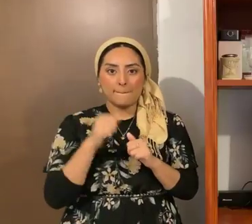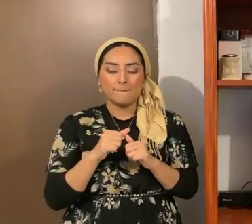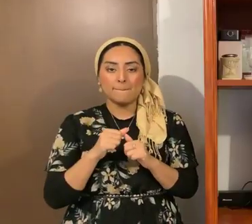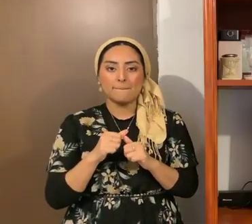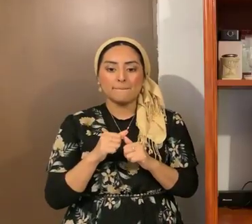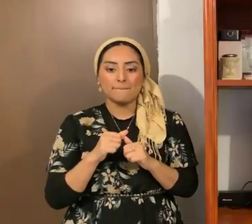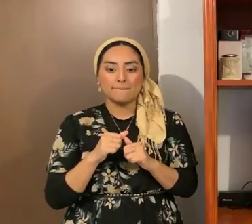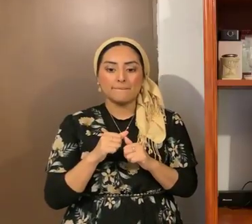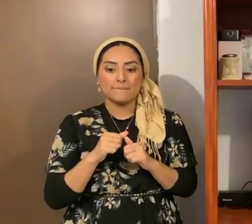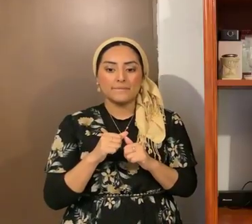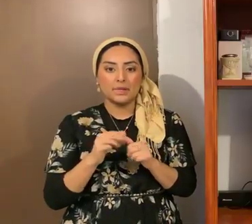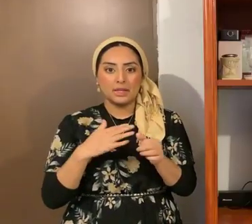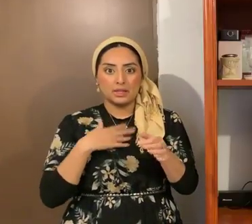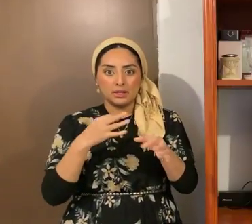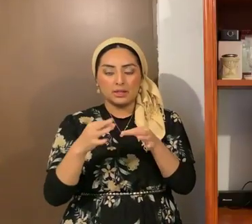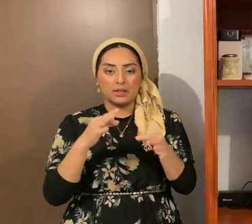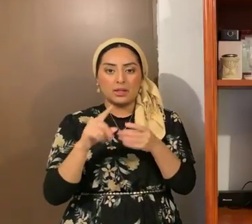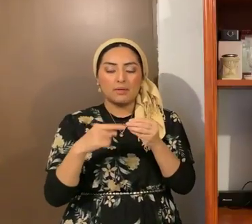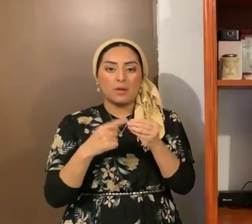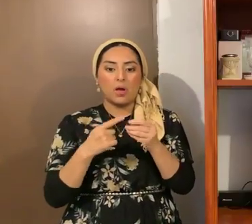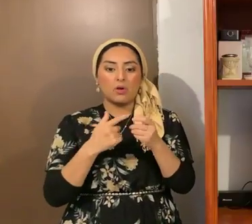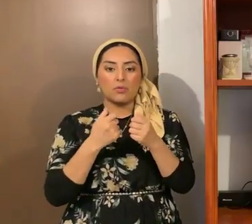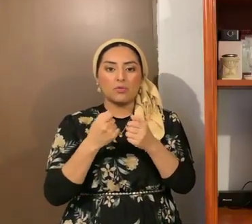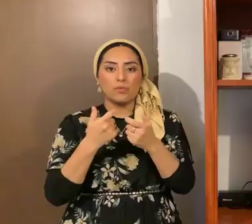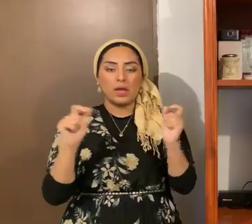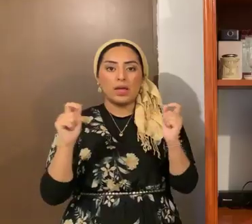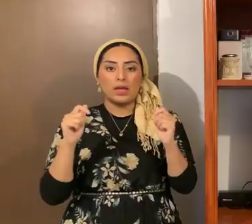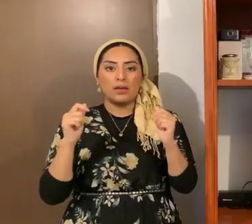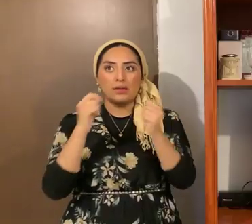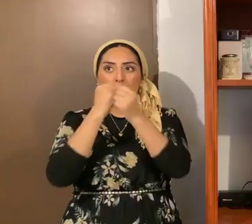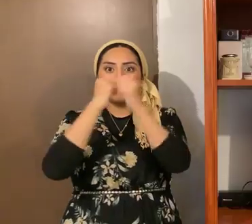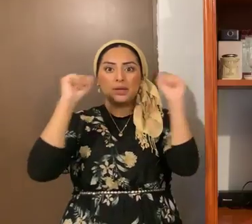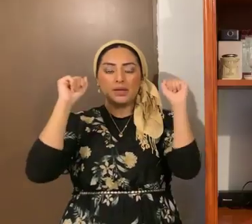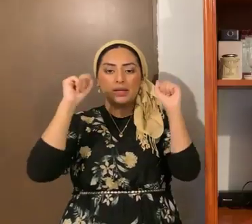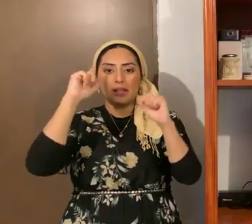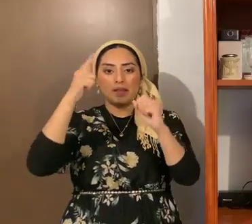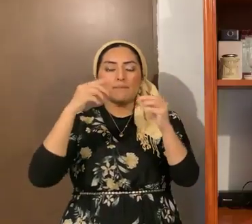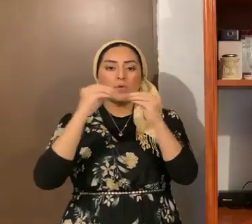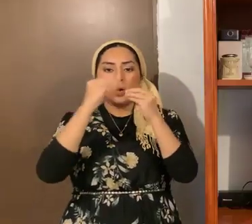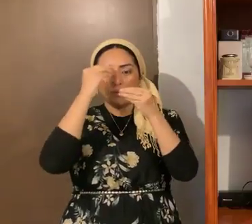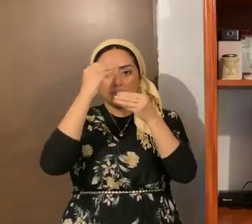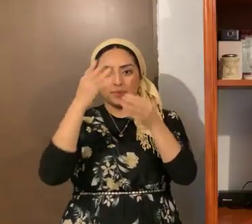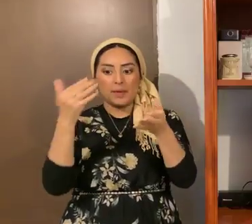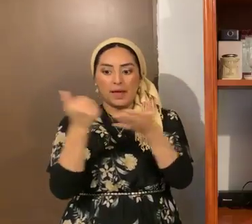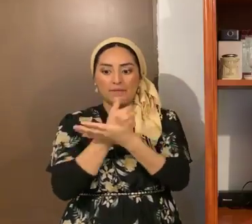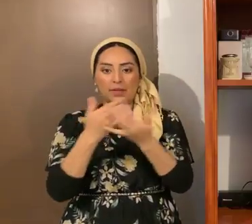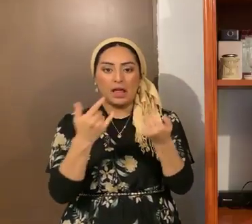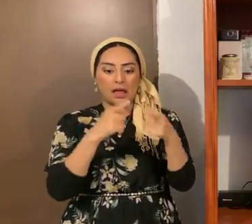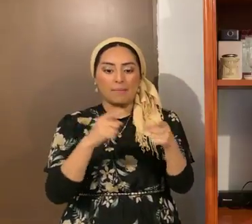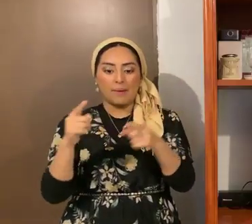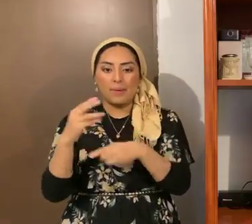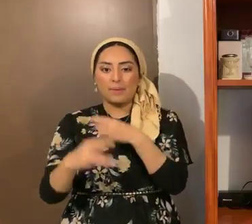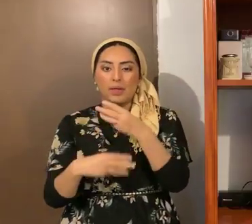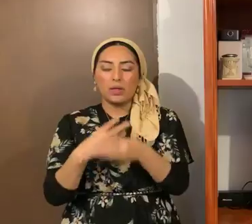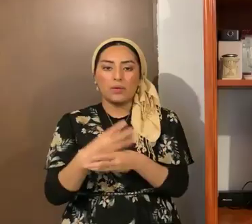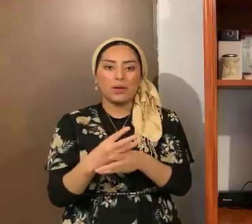Voy a hablarles sobre el gran rescate, ya con más información por todo lo que está sucediendo en el